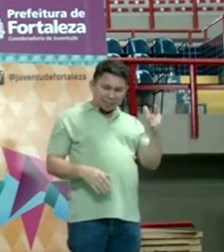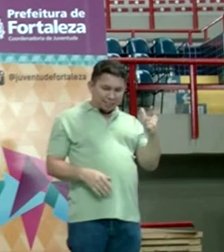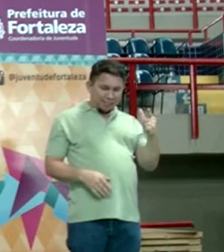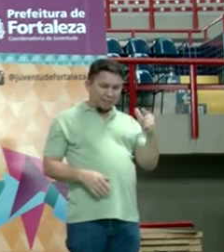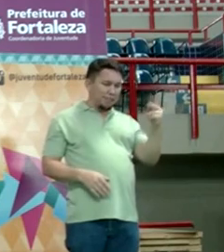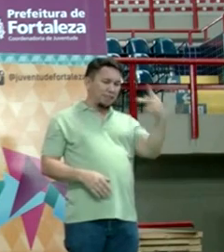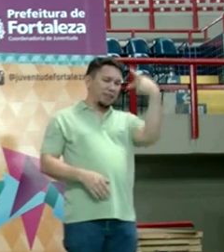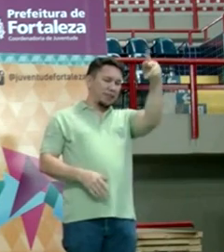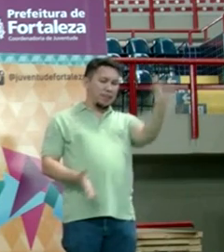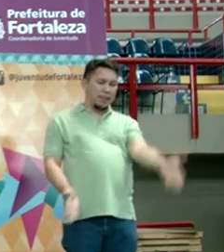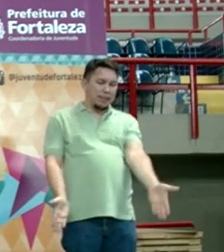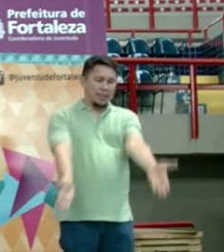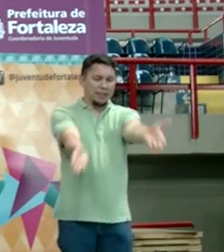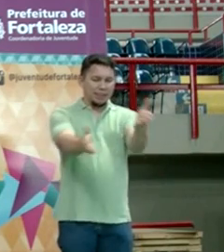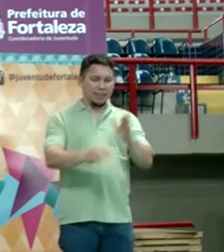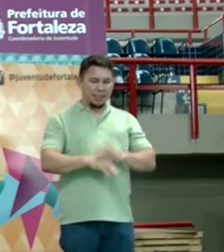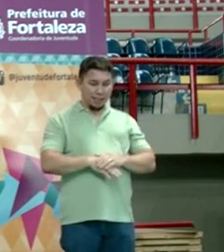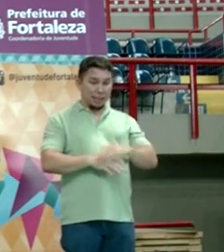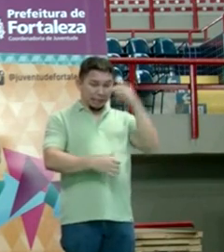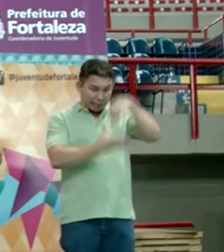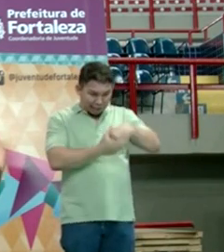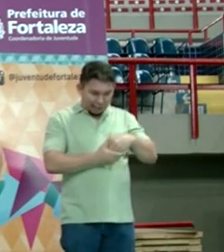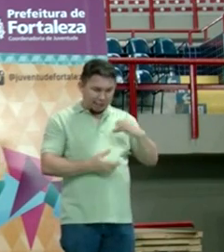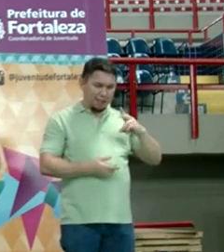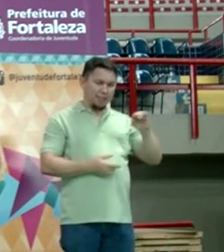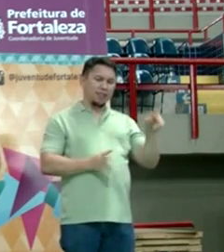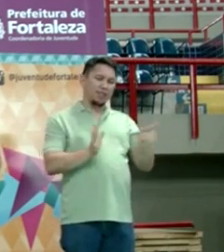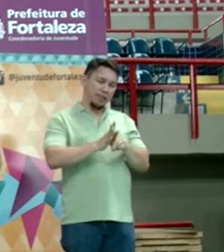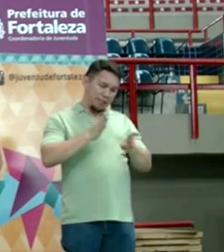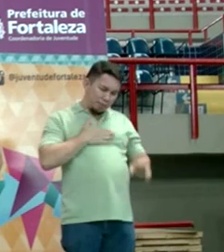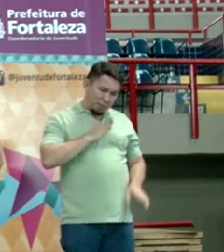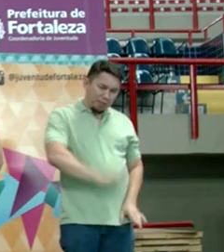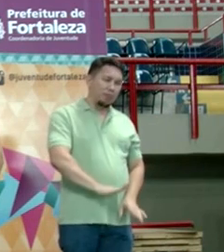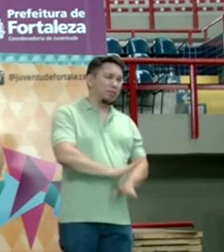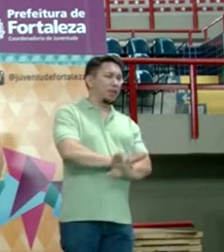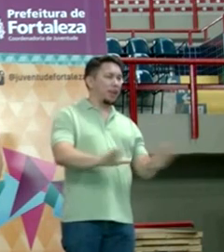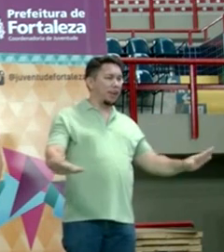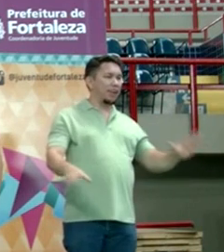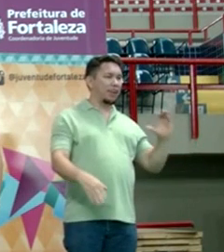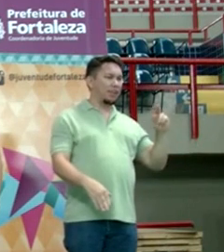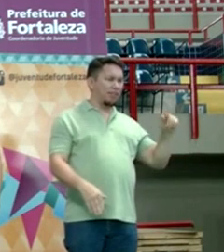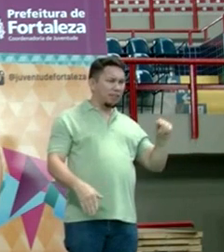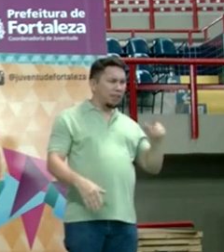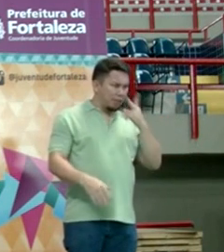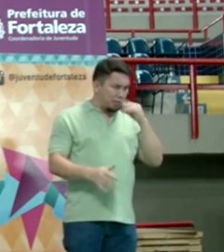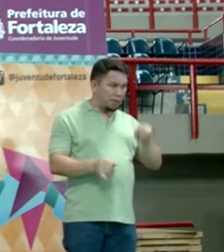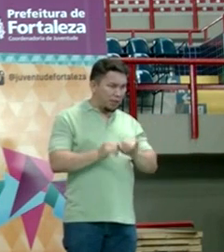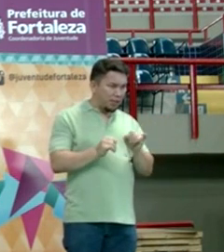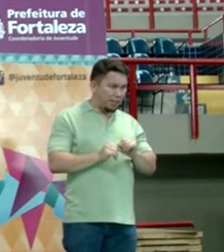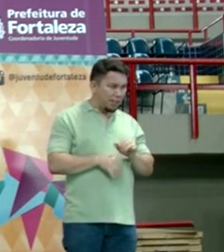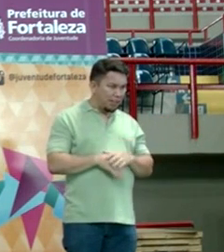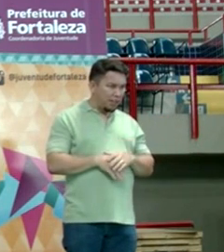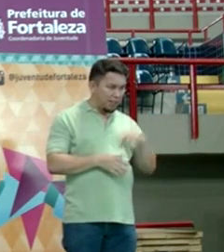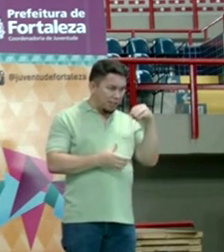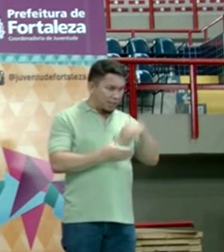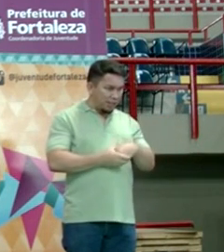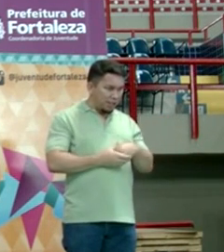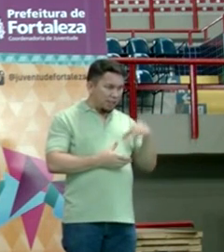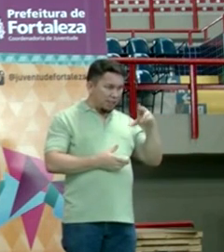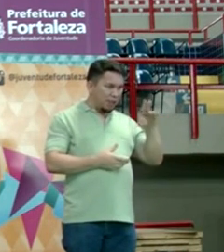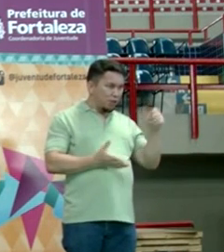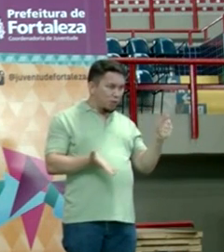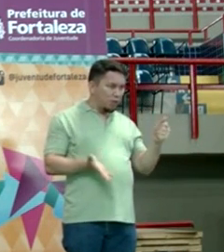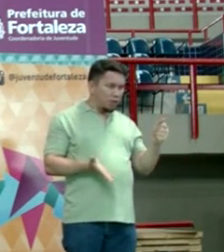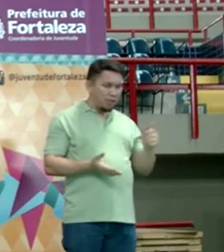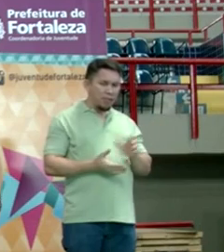Cuba, é teu. Mas está em Cuba, é de Cuba. Parece besteira, né? Dizer que o que está de Cuba é